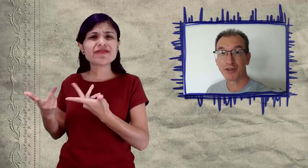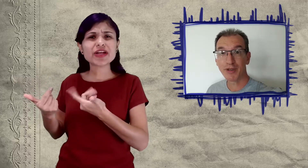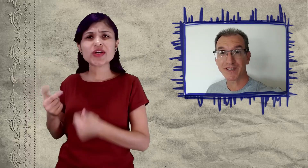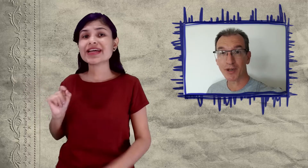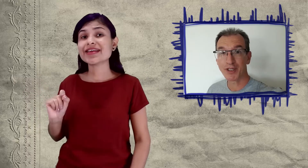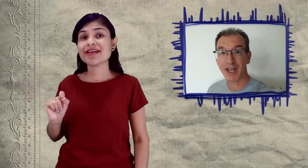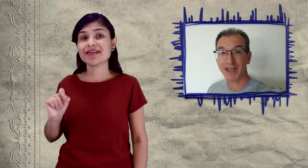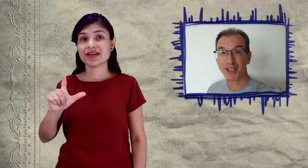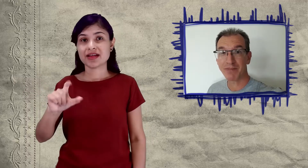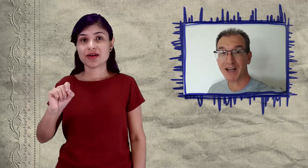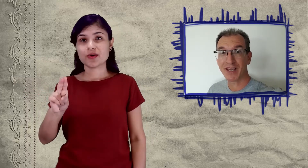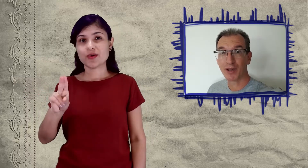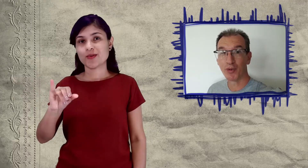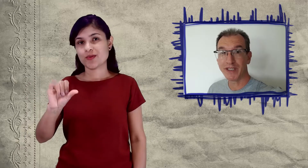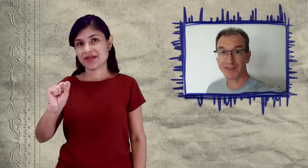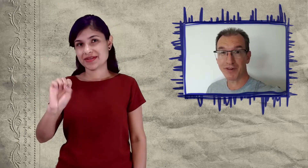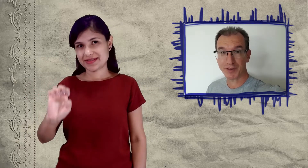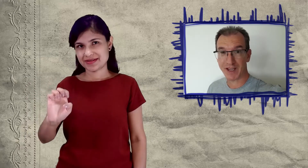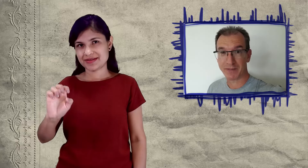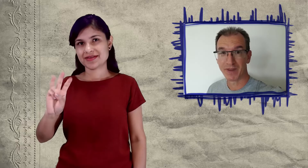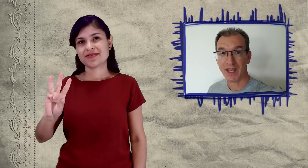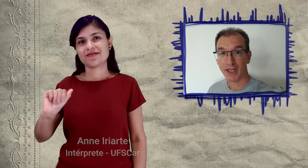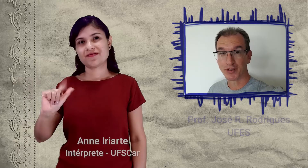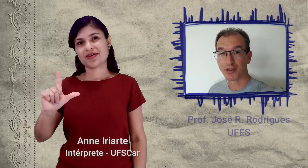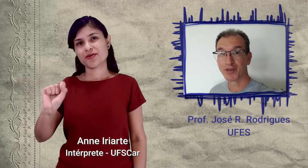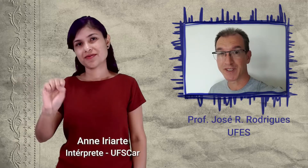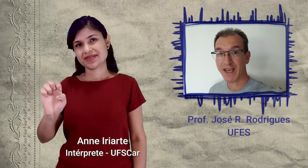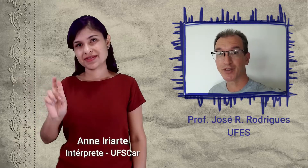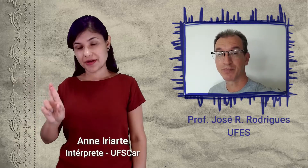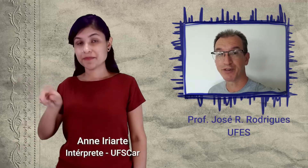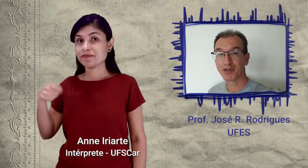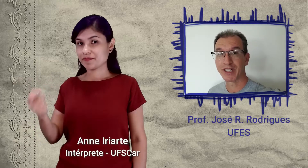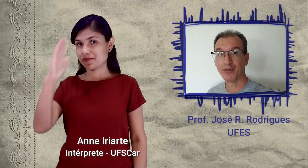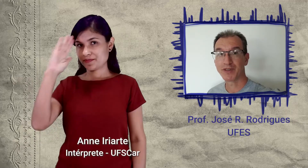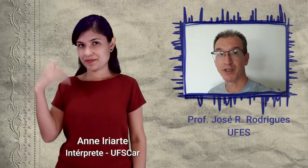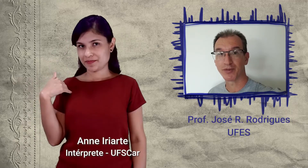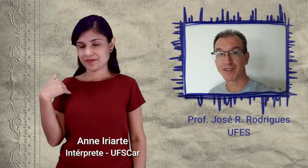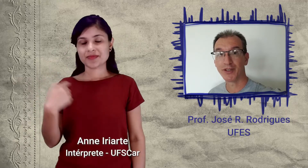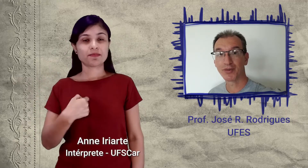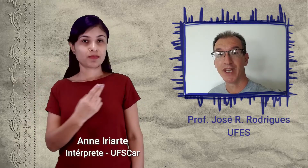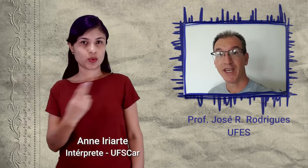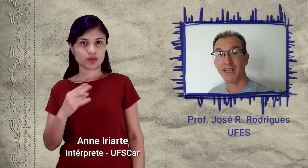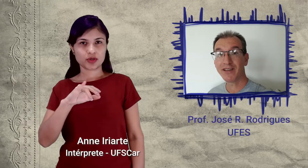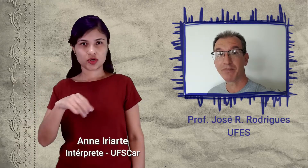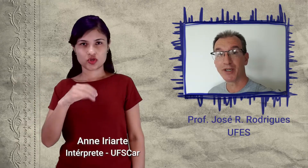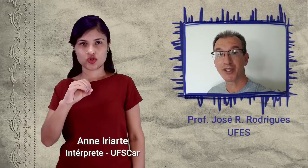figura extraordinária chamada Louise Valser. Eu sou José, sou professor aqui no Espírito Santo e depois de ter